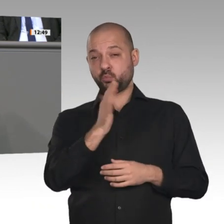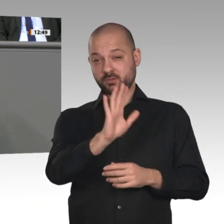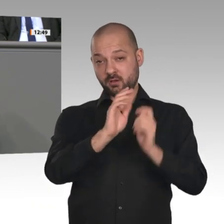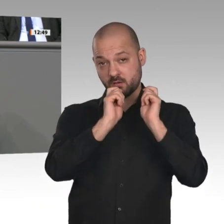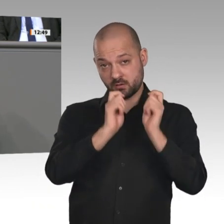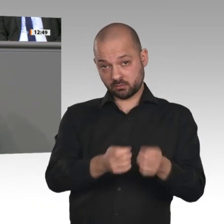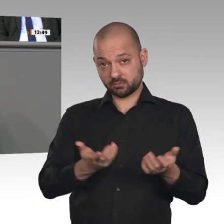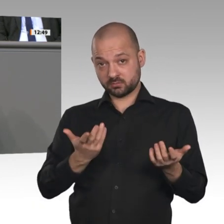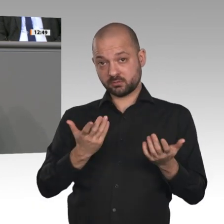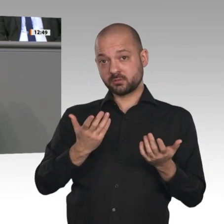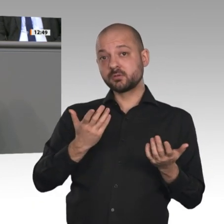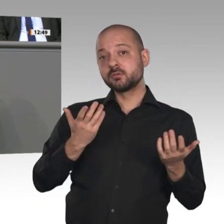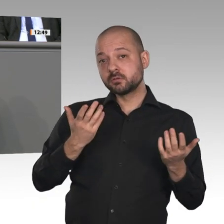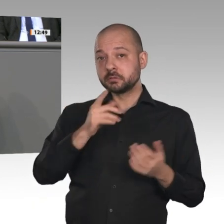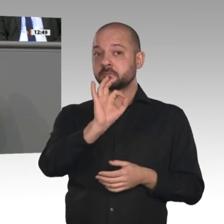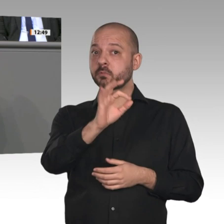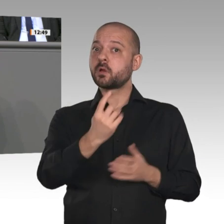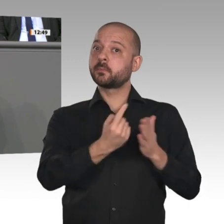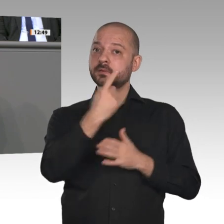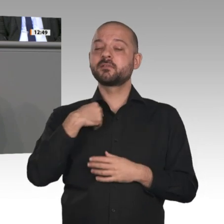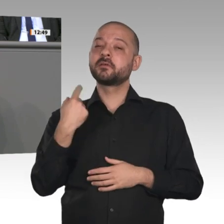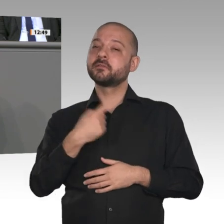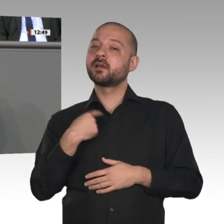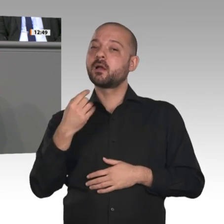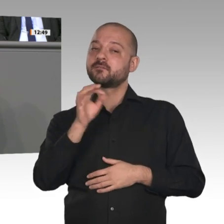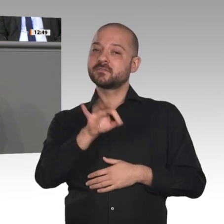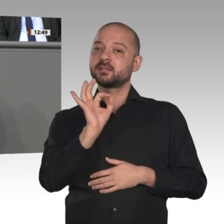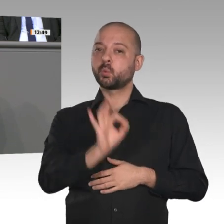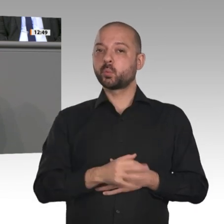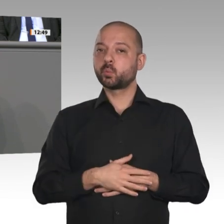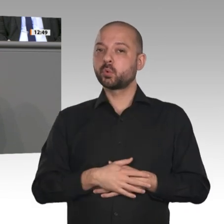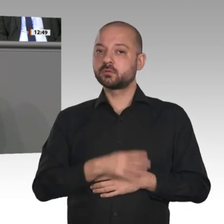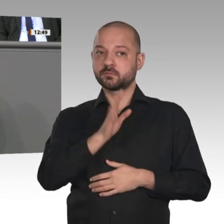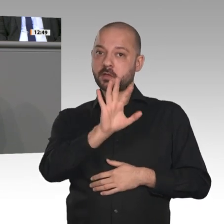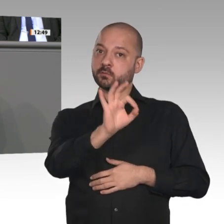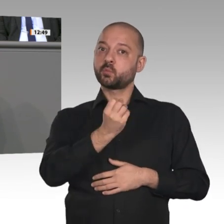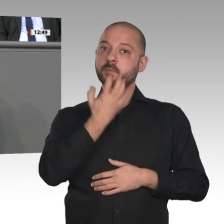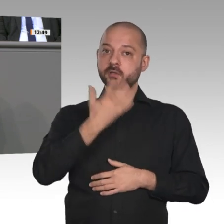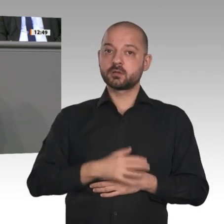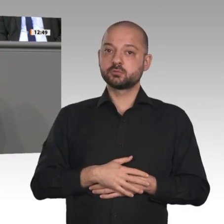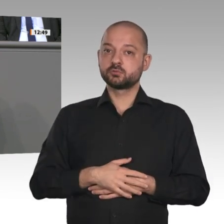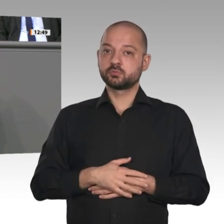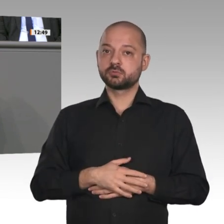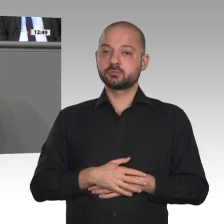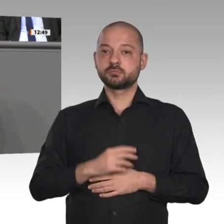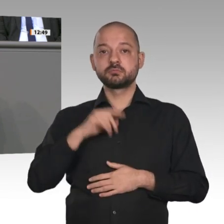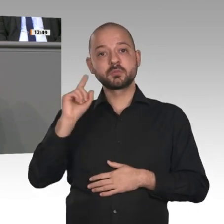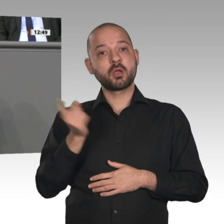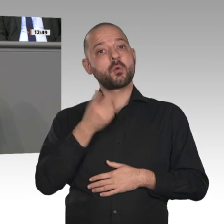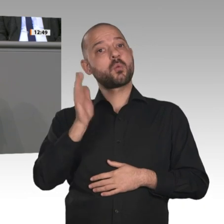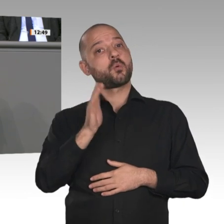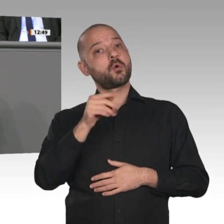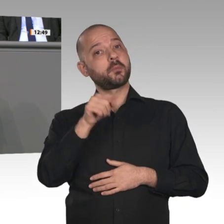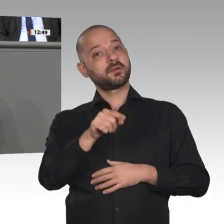Verweis auf § 8 Staatsangehörigkeitsgesetz als Voraussetzung für die Einbürgerung und eine ausdrücklich geforderte Bindung an